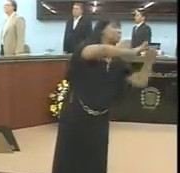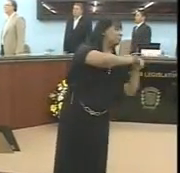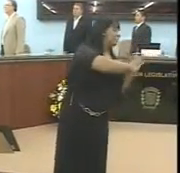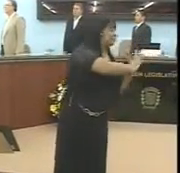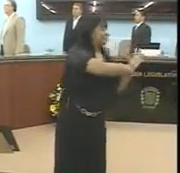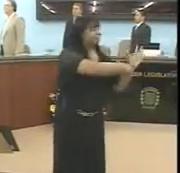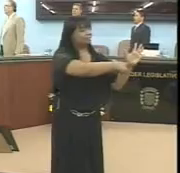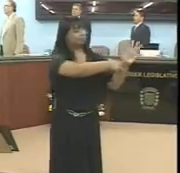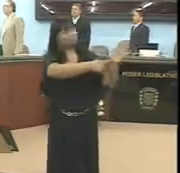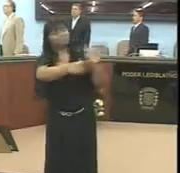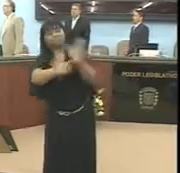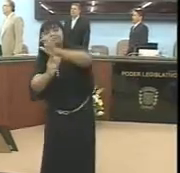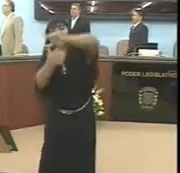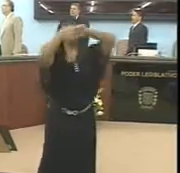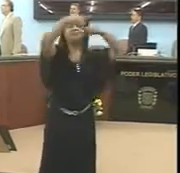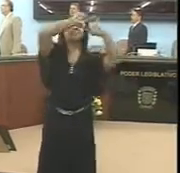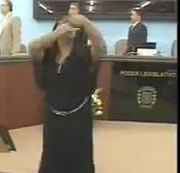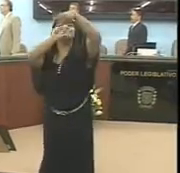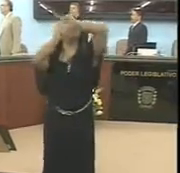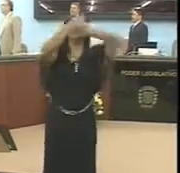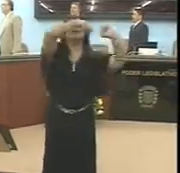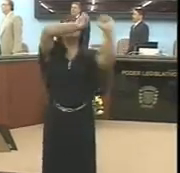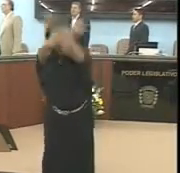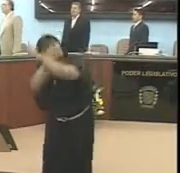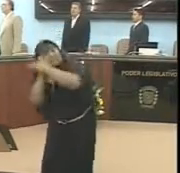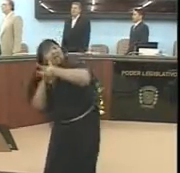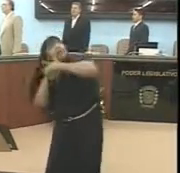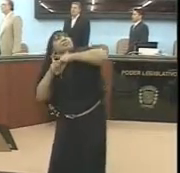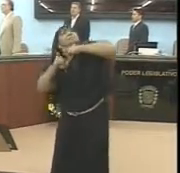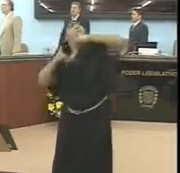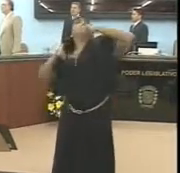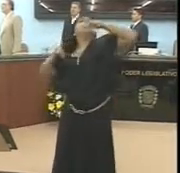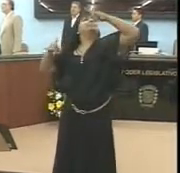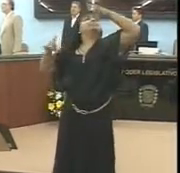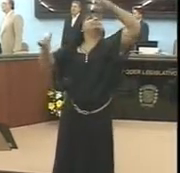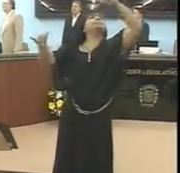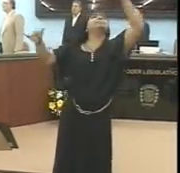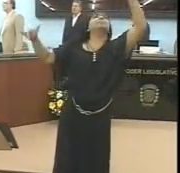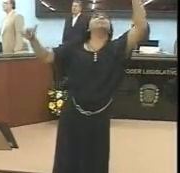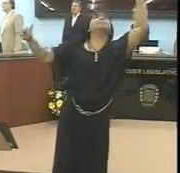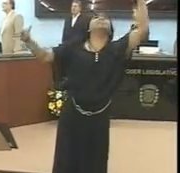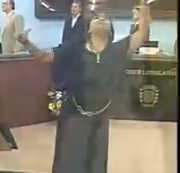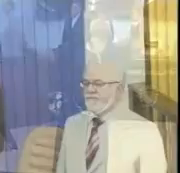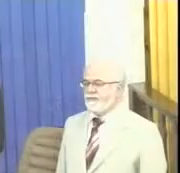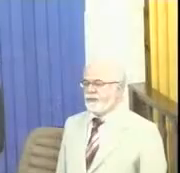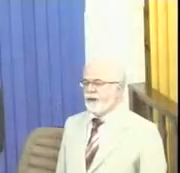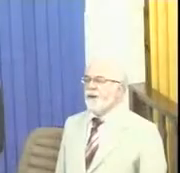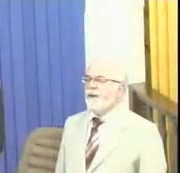límpido, a imagem do cruzeiro resplandece,